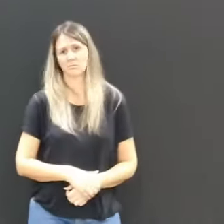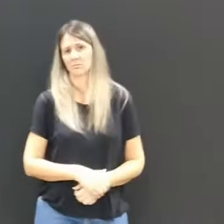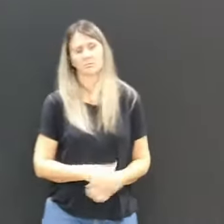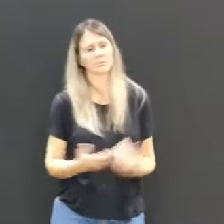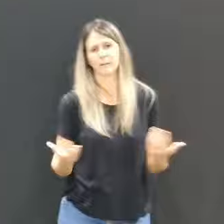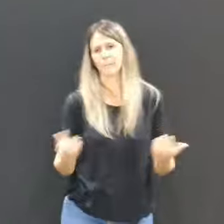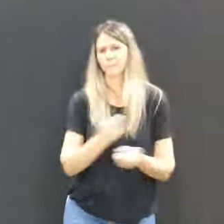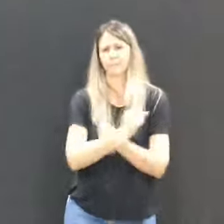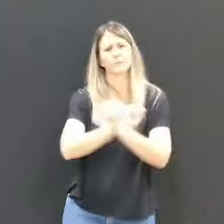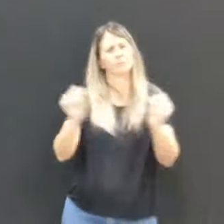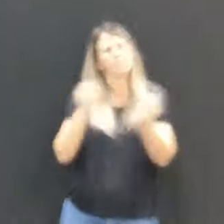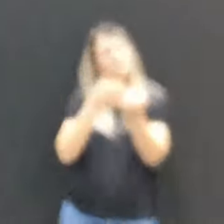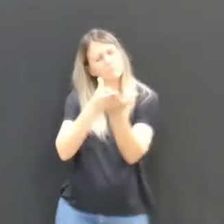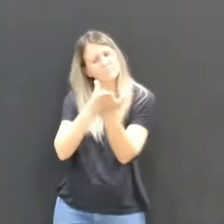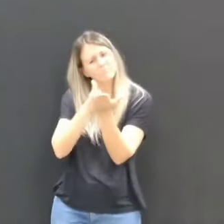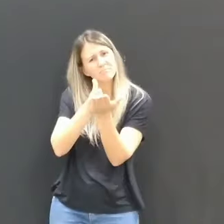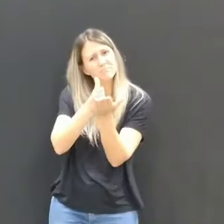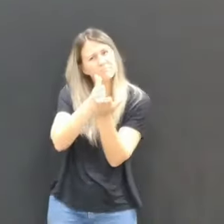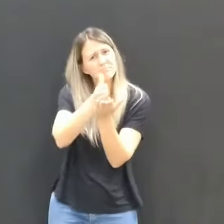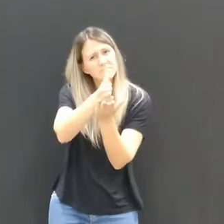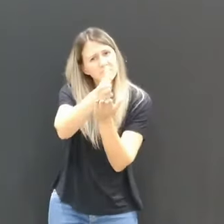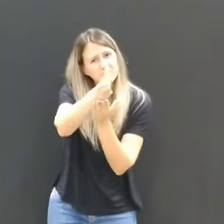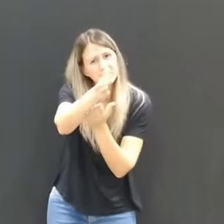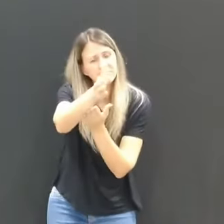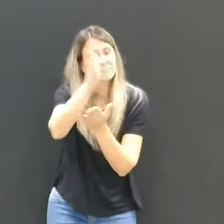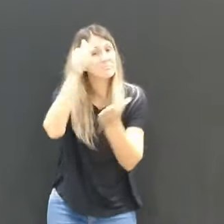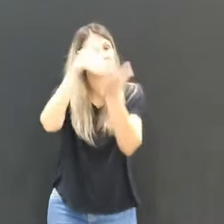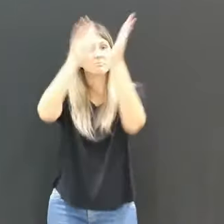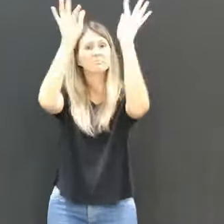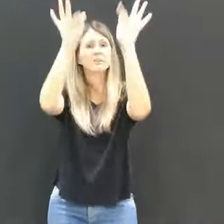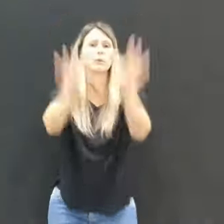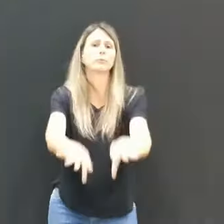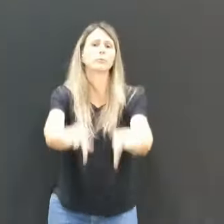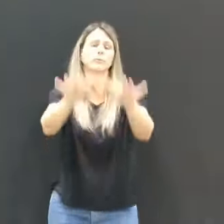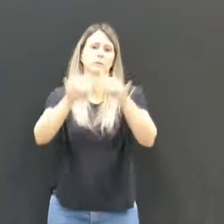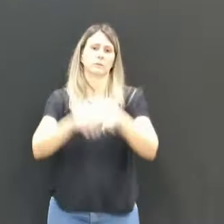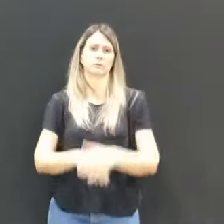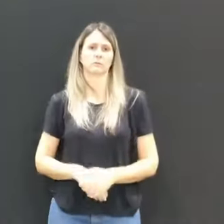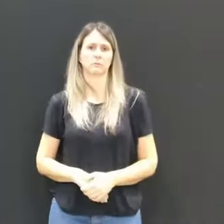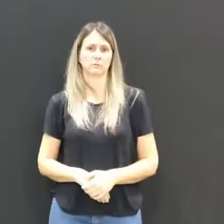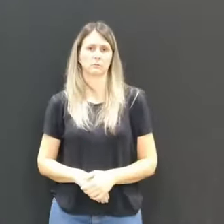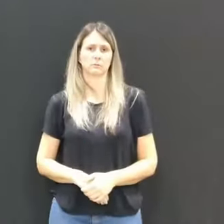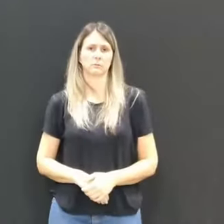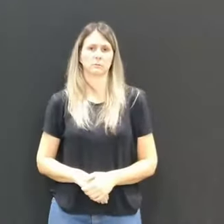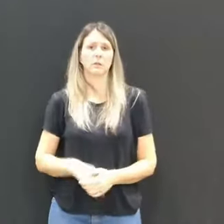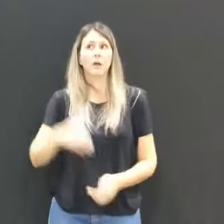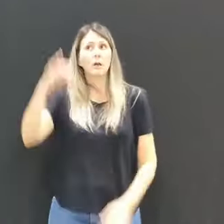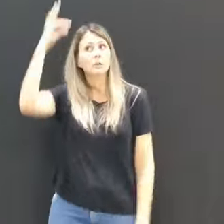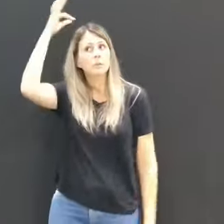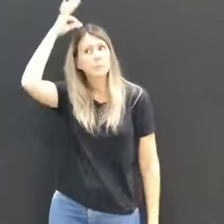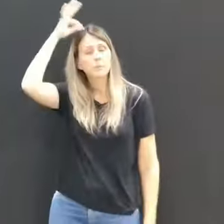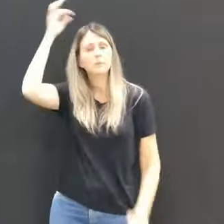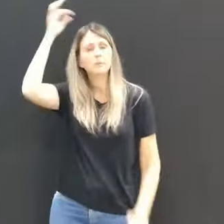para trás. É possível. Siga à frente. Olha para frente. Até o final. Aí o Espírito